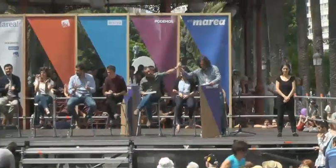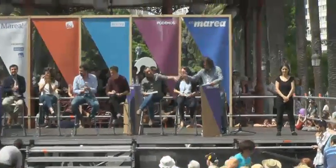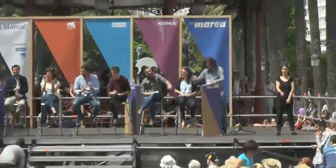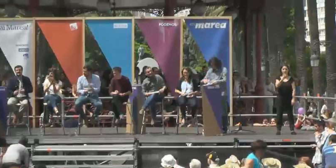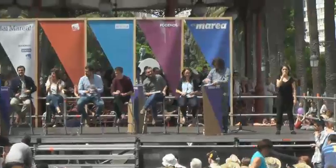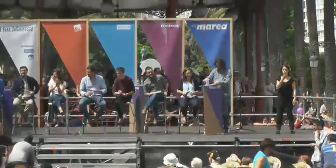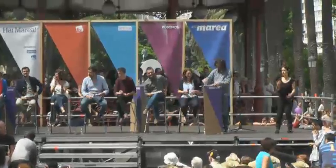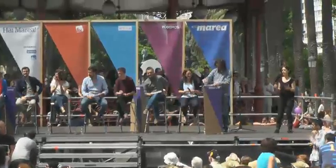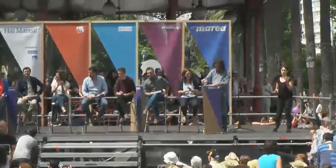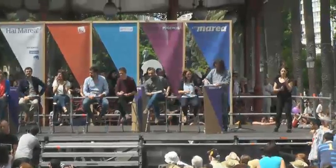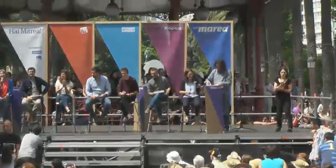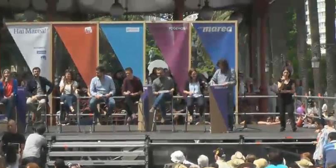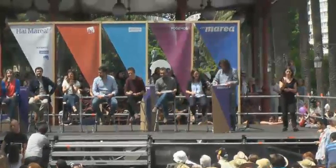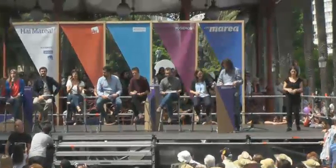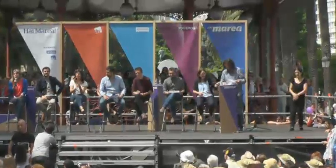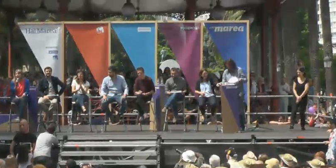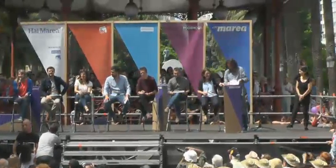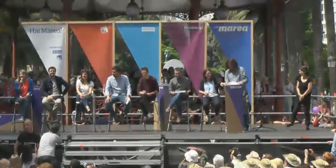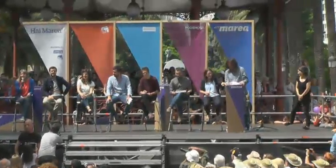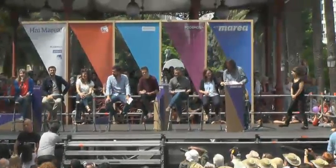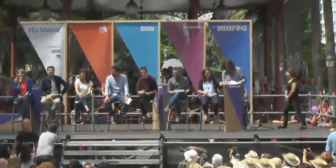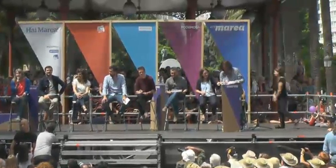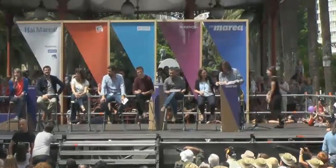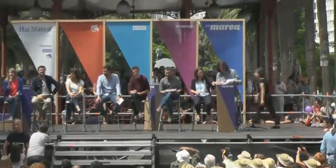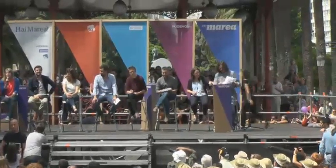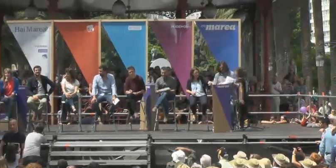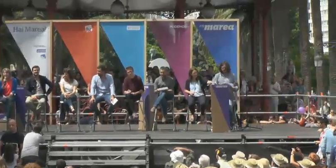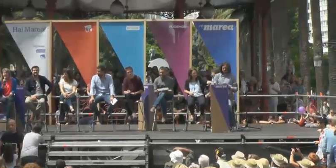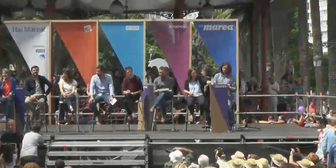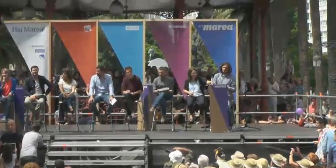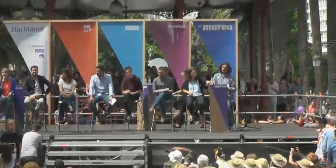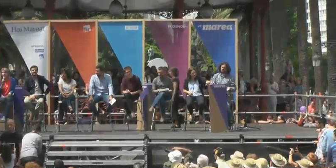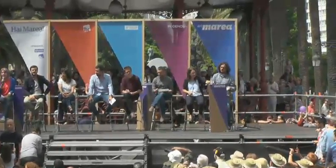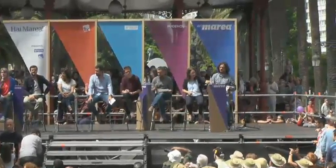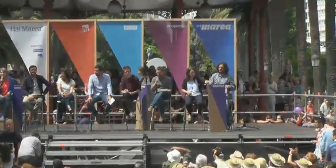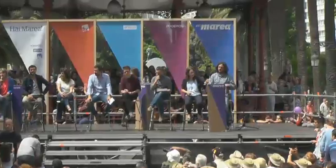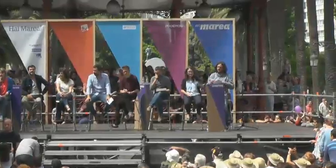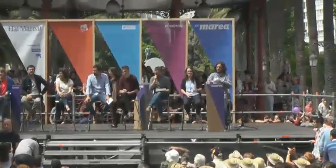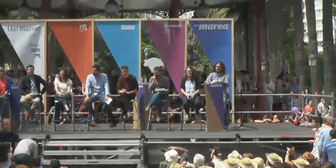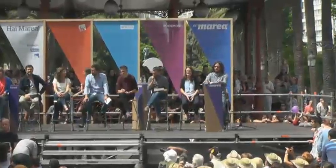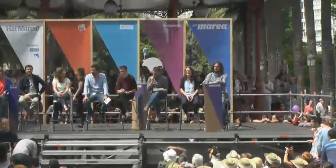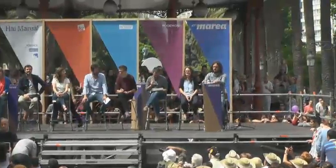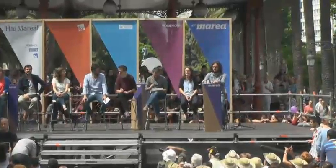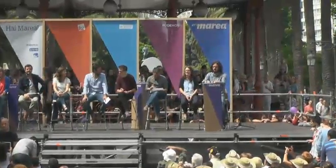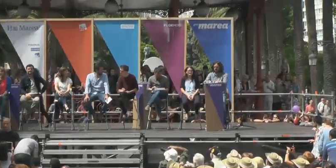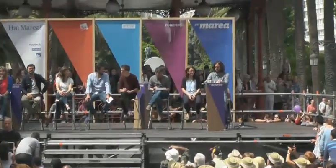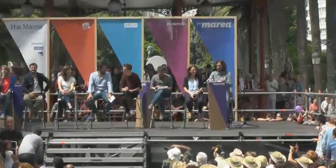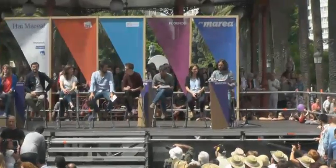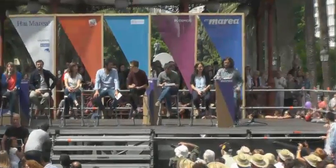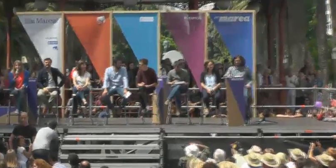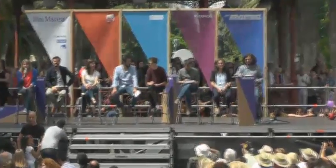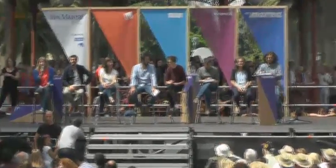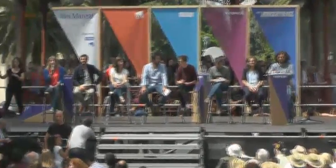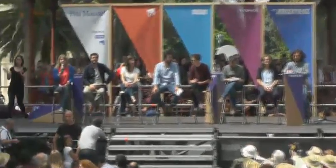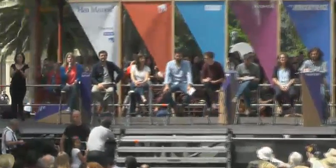Bos días, Coruña. É un placer estar aquí nesta praza chea de tan boa xente e con estes compañeiros